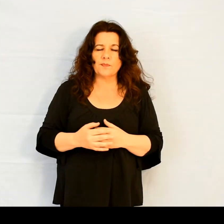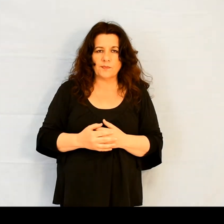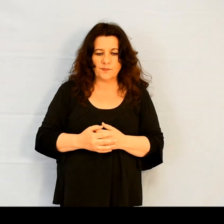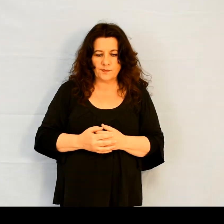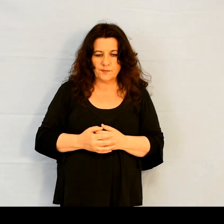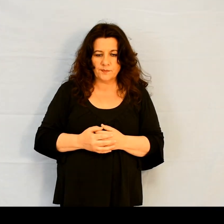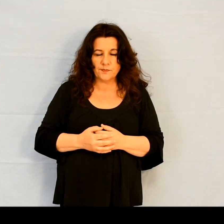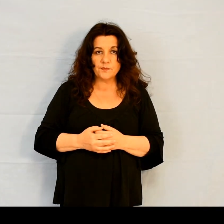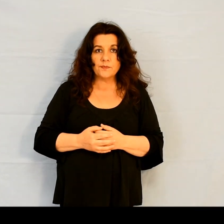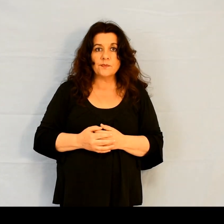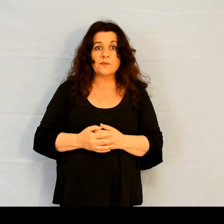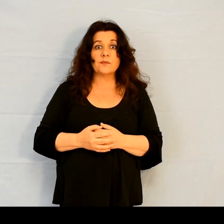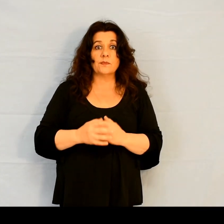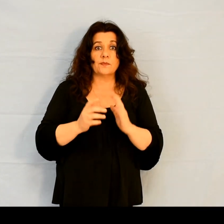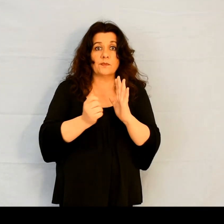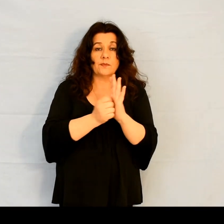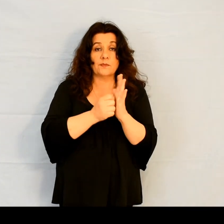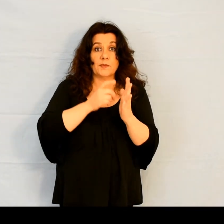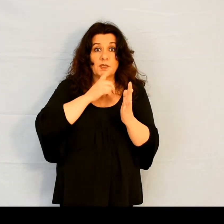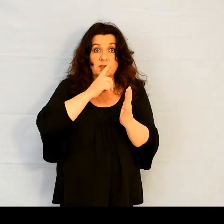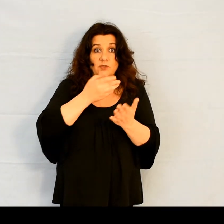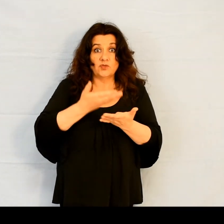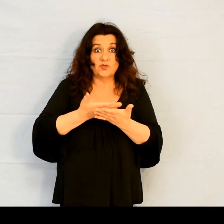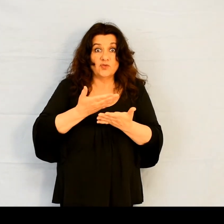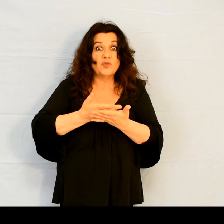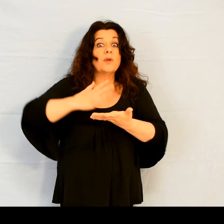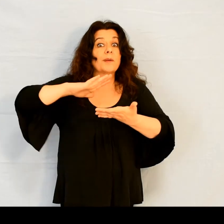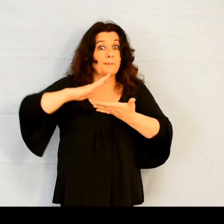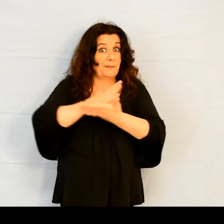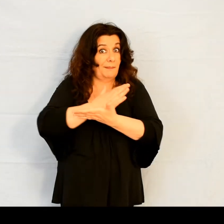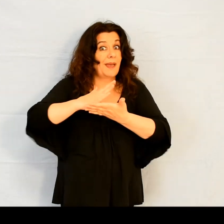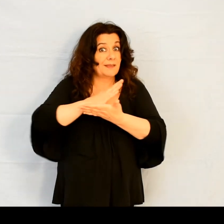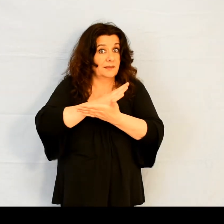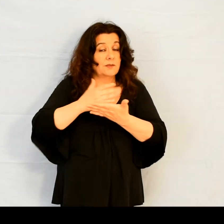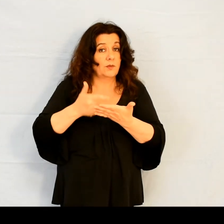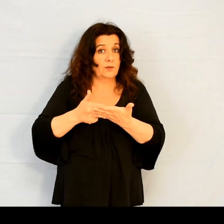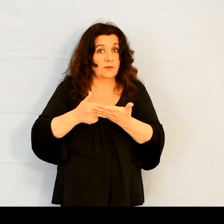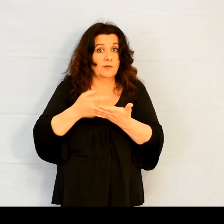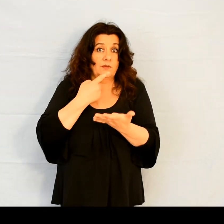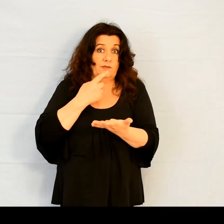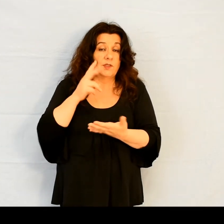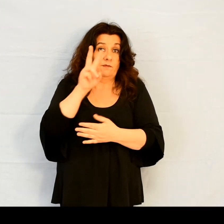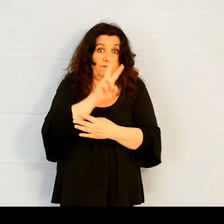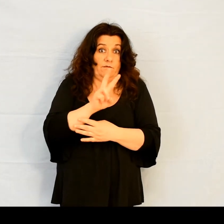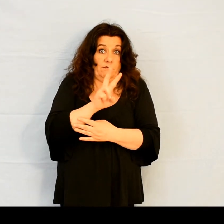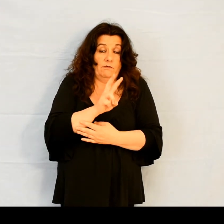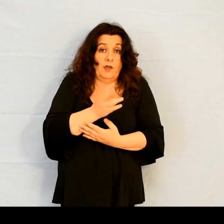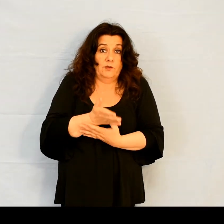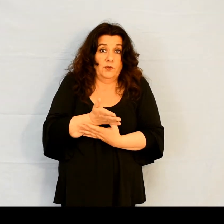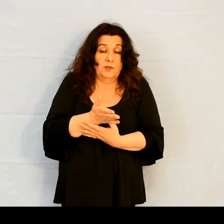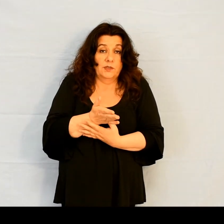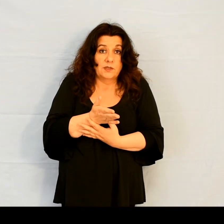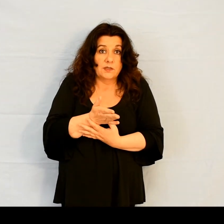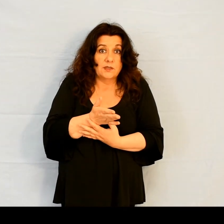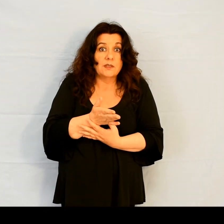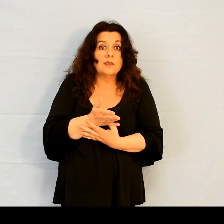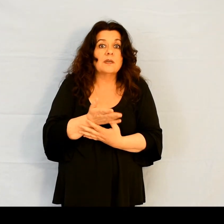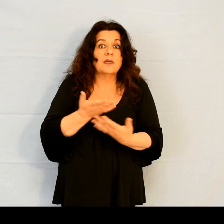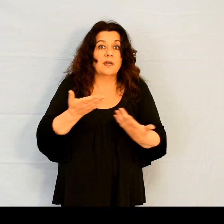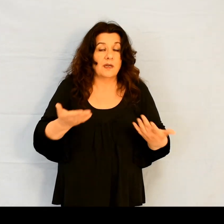Comme c'était le jour de la préparation, c'est-à-dire le vendredi, il ne fallait pas laisser les corps en